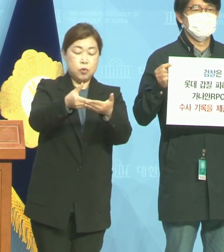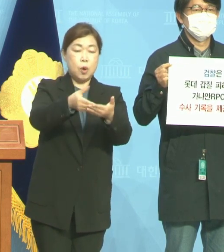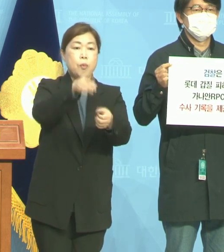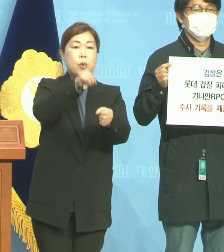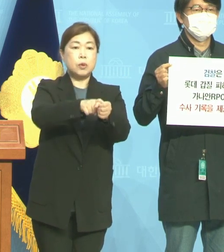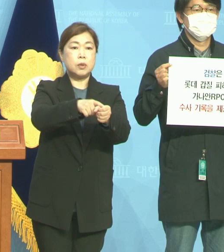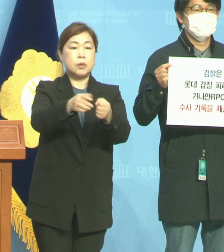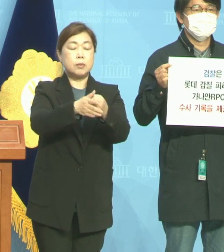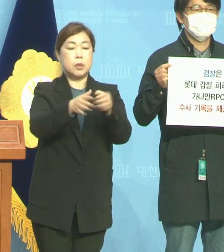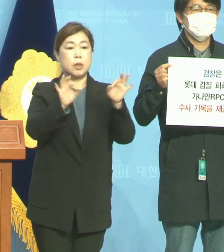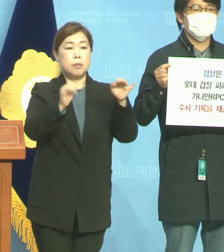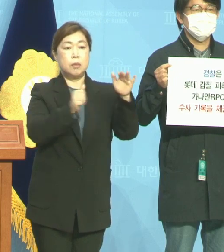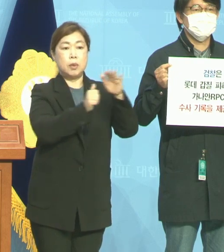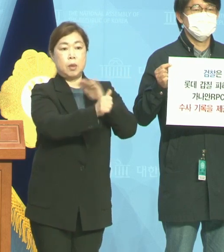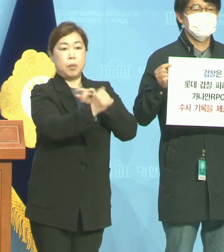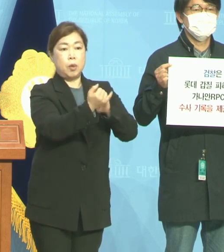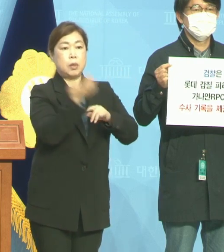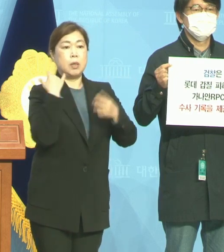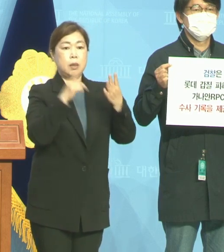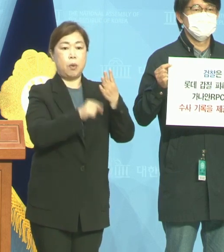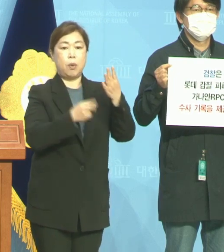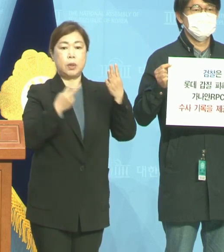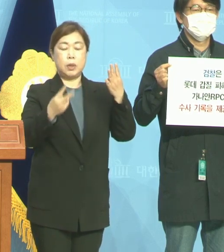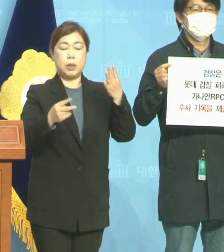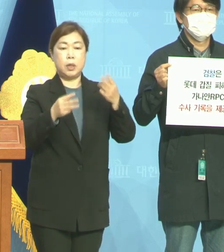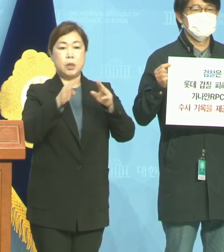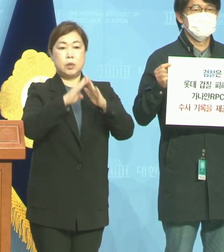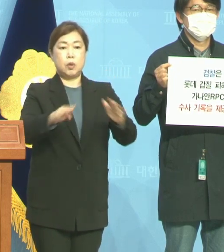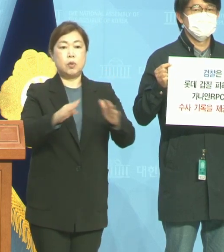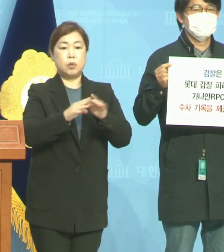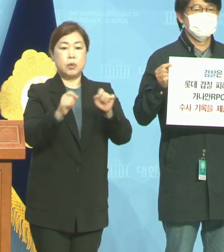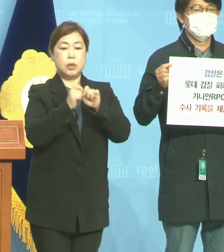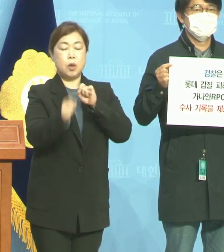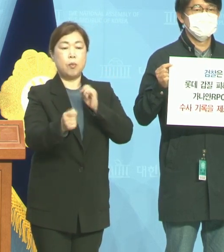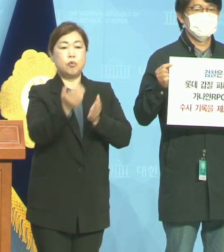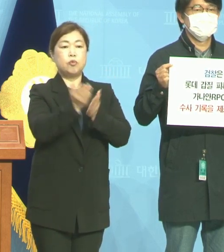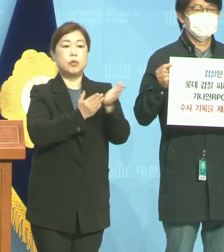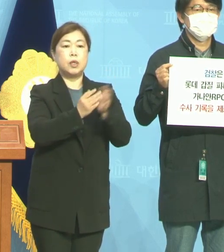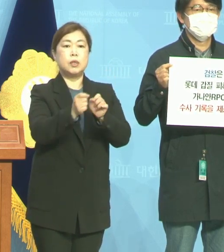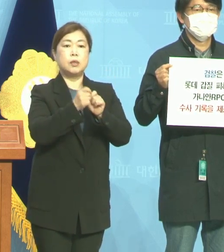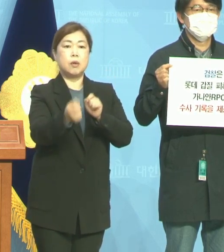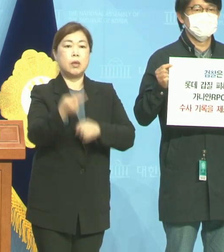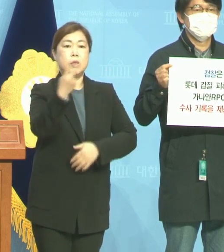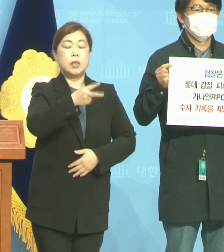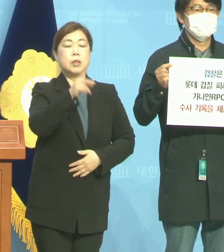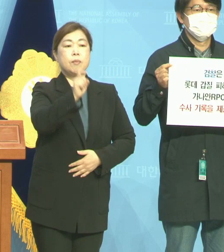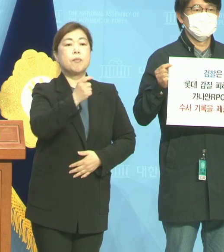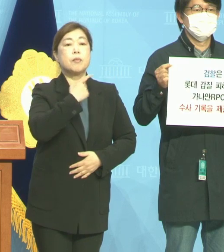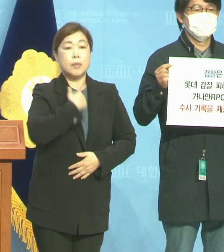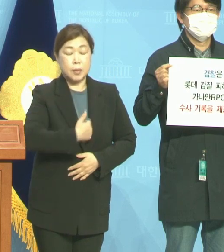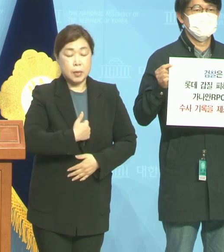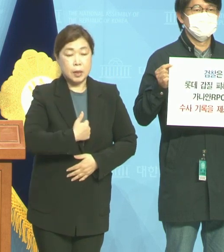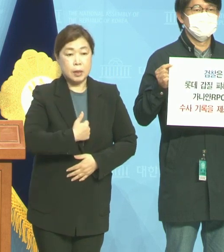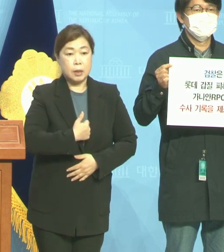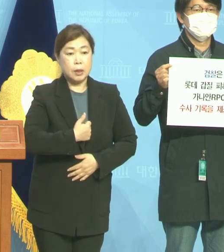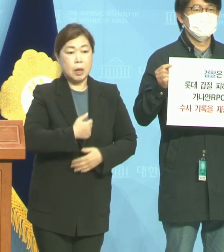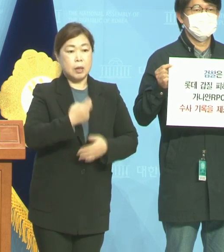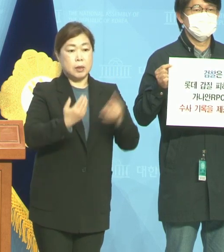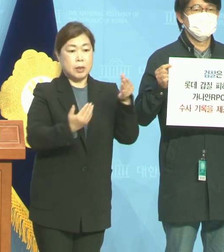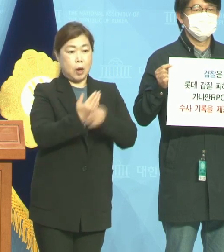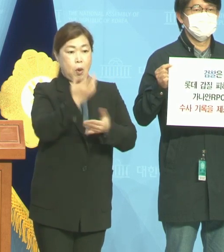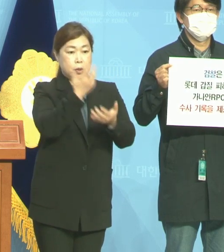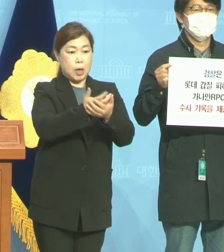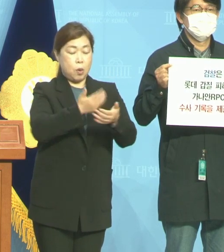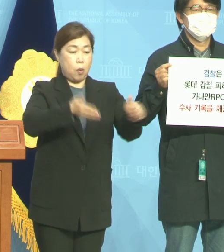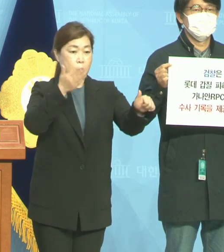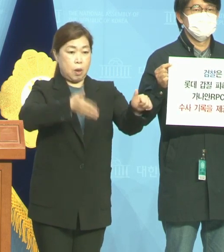김영미 대표 측은 지난 4월 2일 전주지검 군산 지청 을 방문해 2010년이 조사받던 사건 자료를